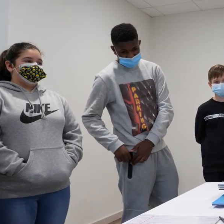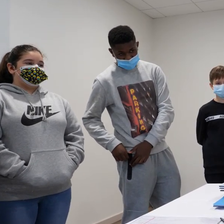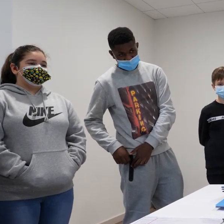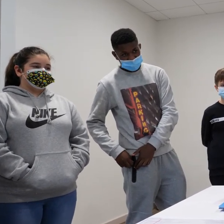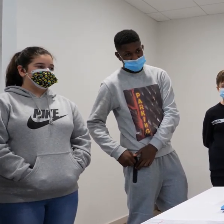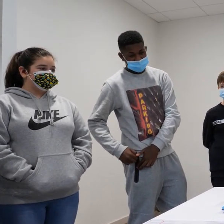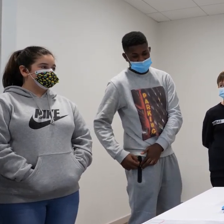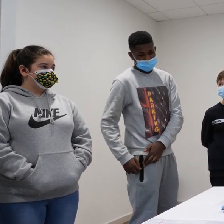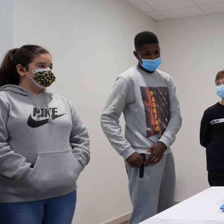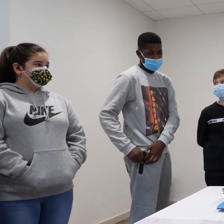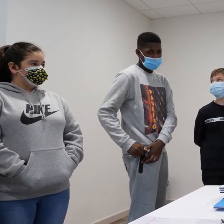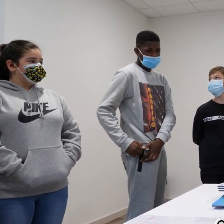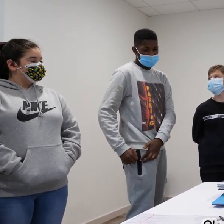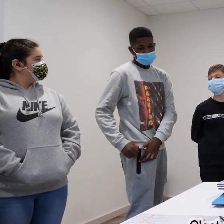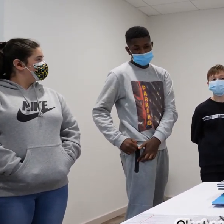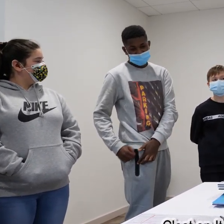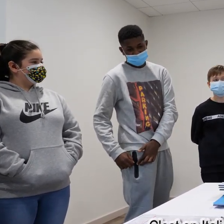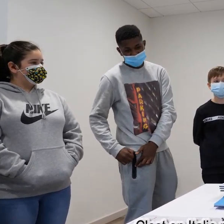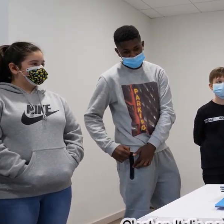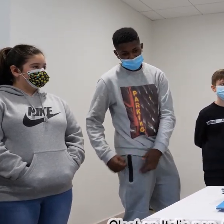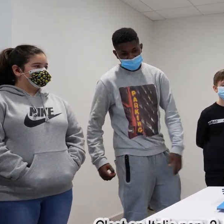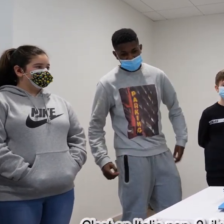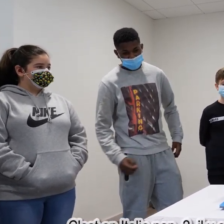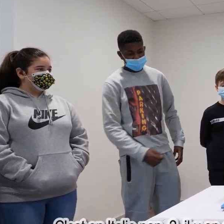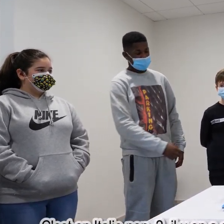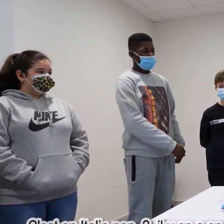C'est en Italie, hein, non ? Non, il y en a en France aussi, des mécaniciens.